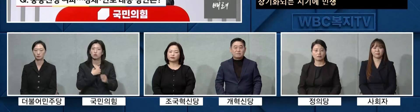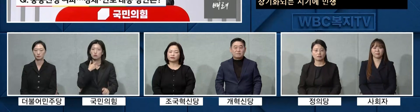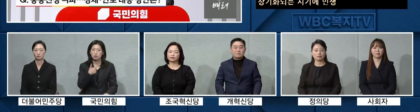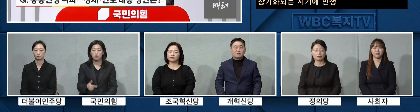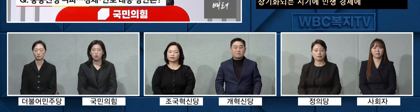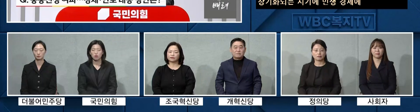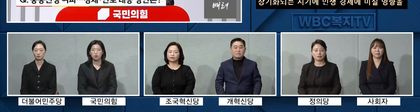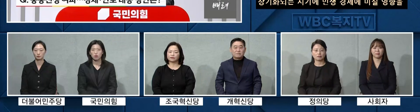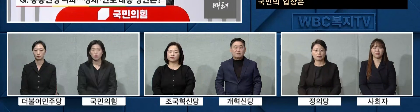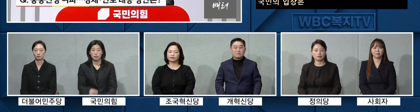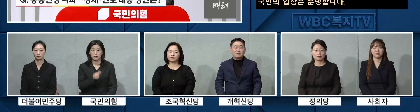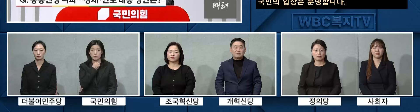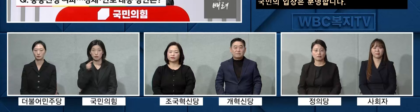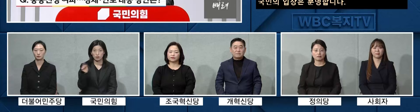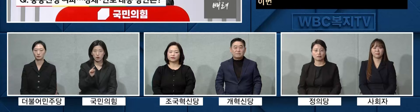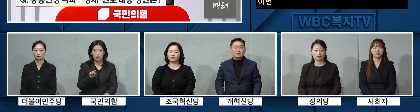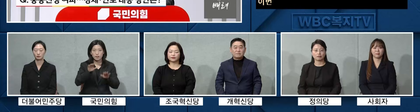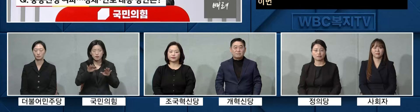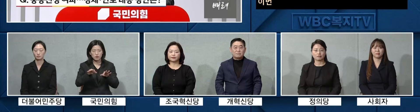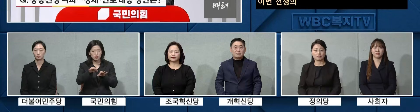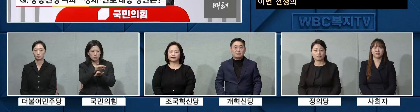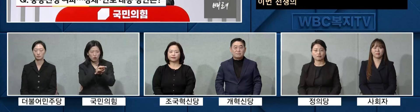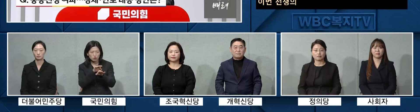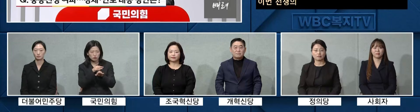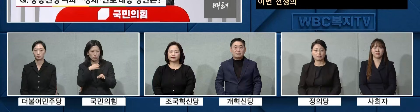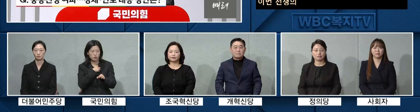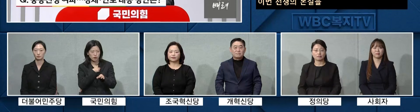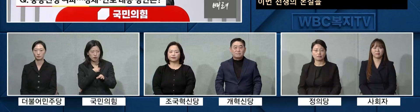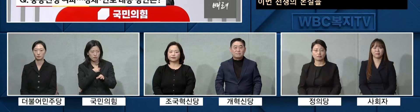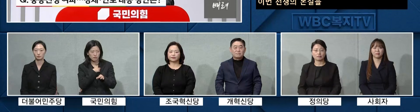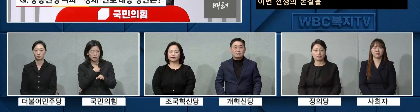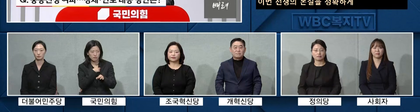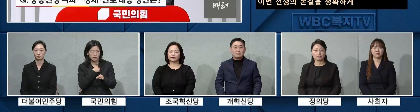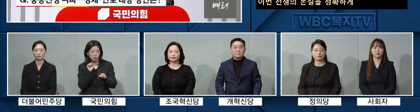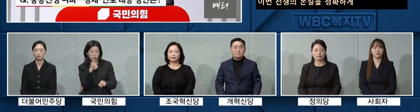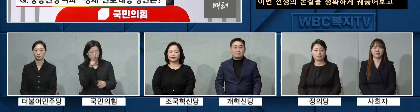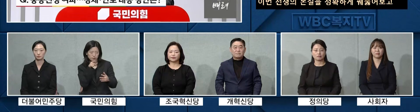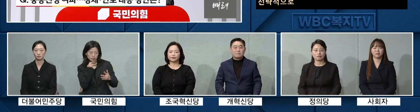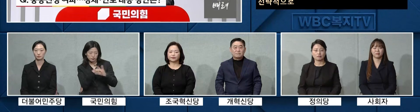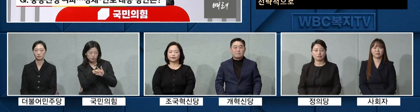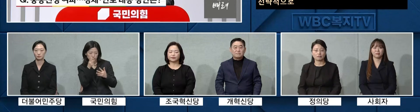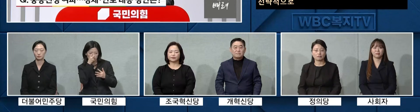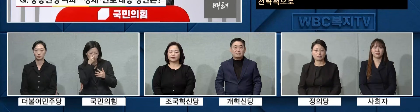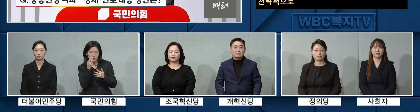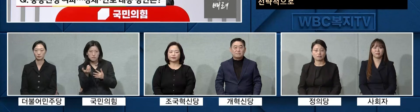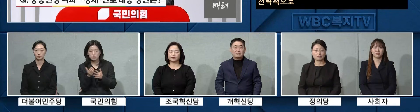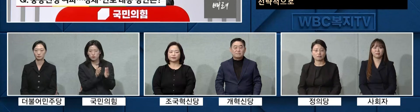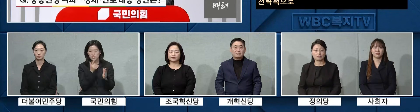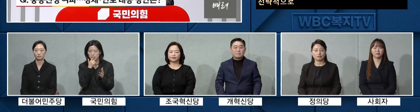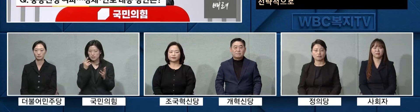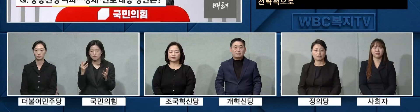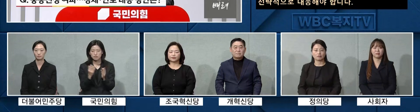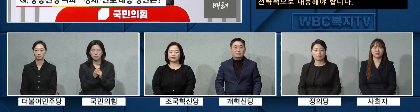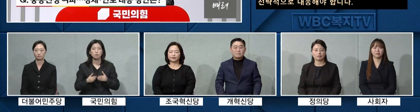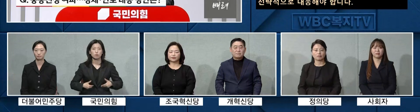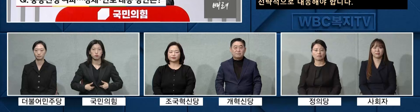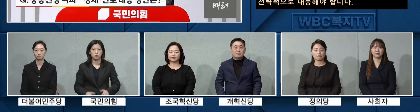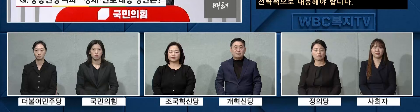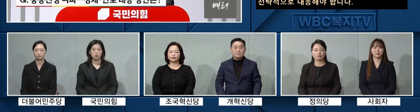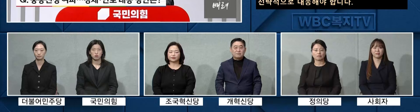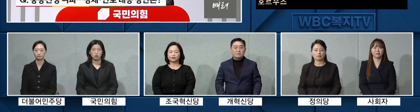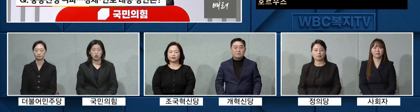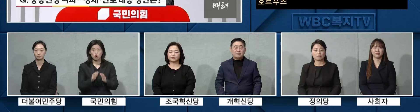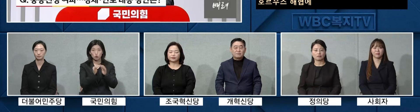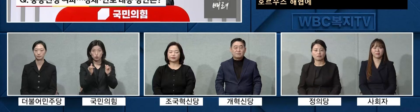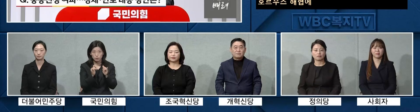전쟁의 본질을 정확하게 꿰뚫어보고 전략적으로 대응해야 합니다. 호르무즈 해협에 있는 국민의 생명과 재산은 반드시